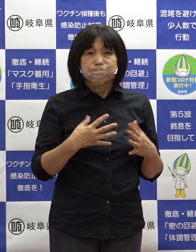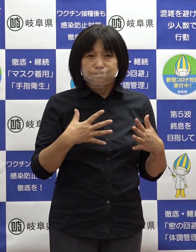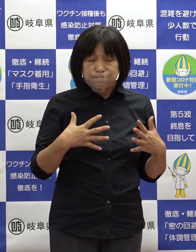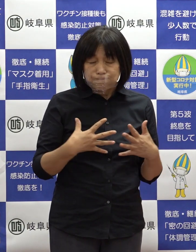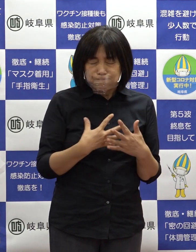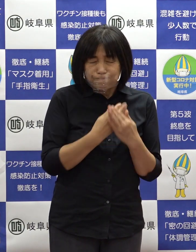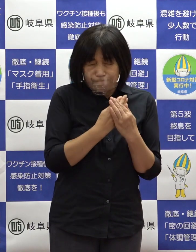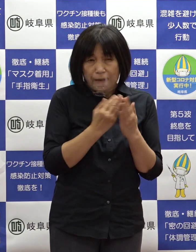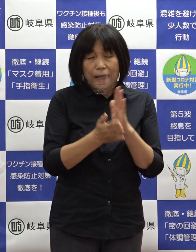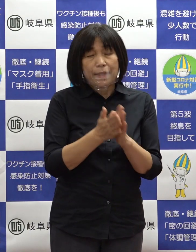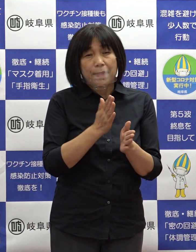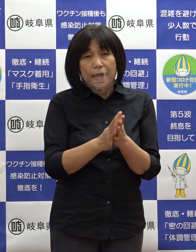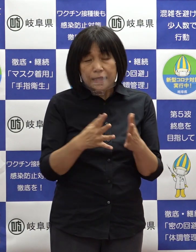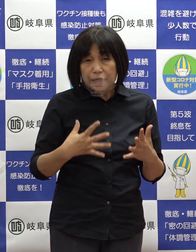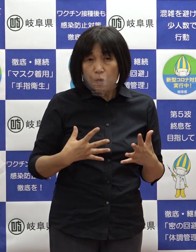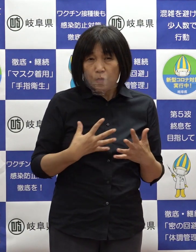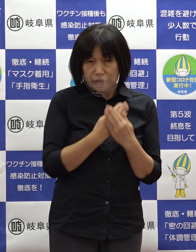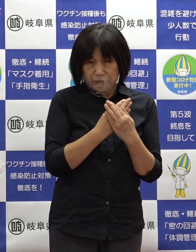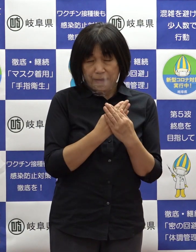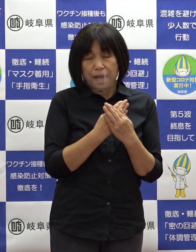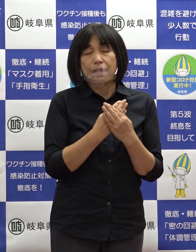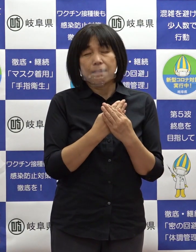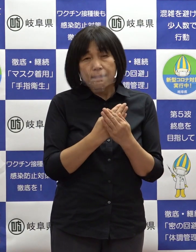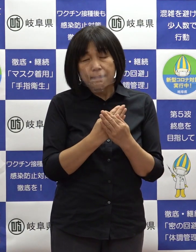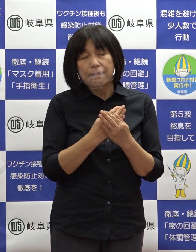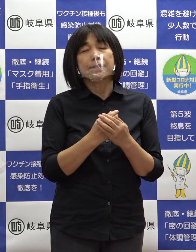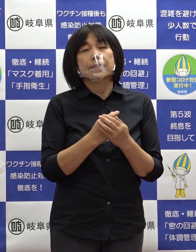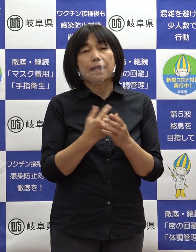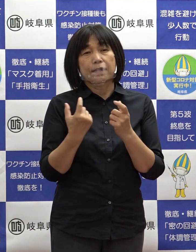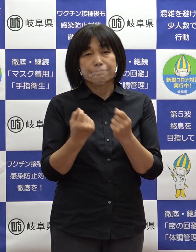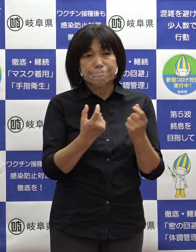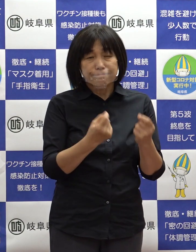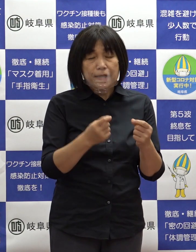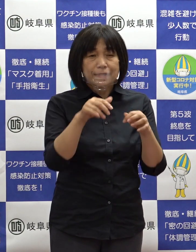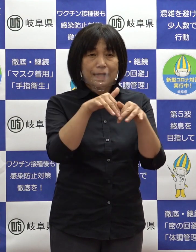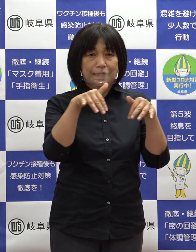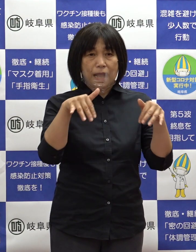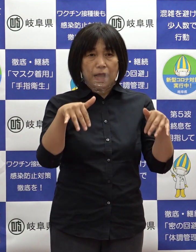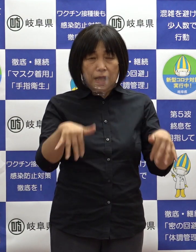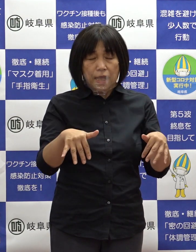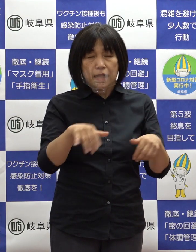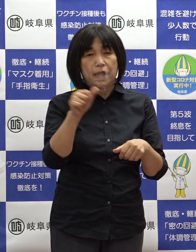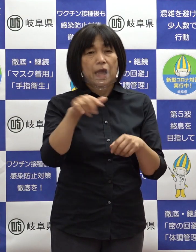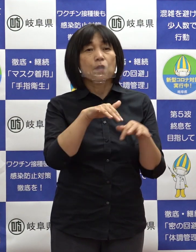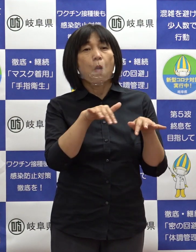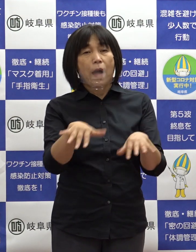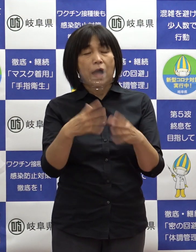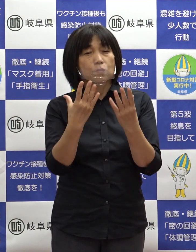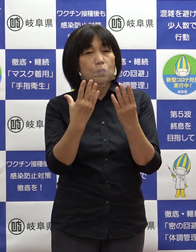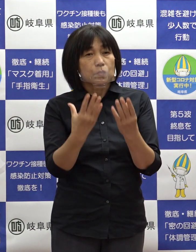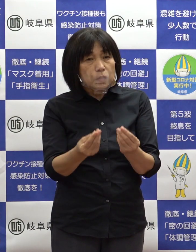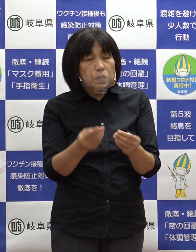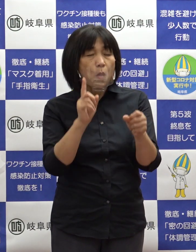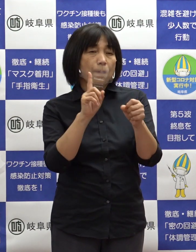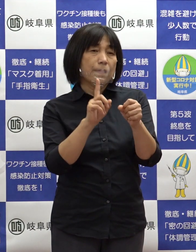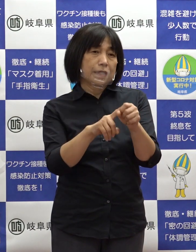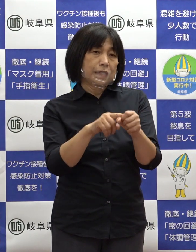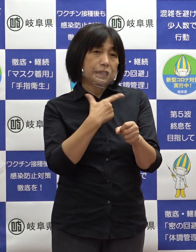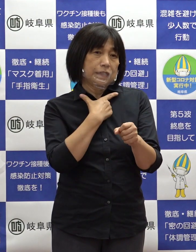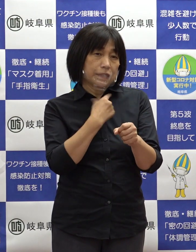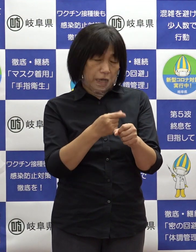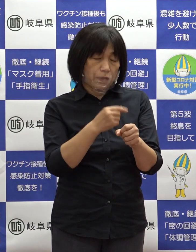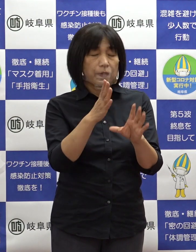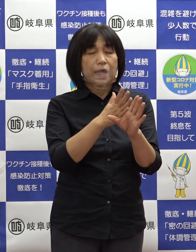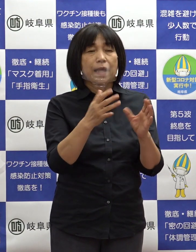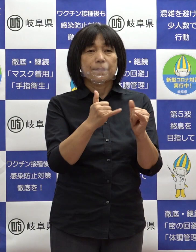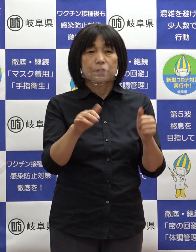しっかりとした体制で、第5波収束を目指したいということで、引き続き、まあ、県民の皆さんのご協力とご理